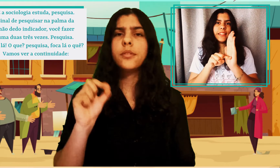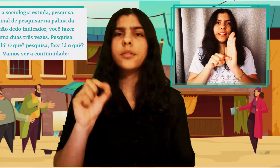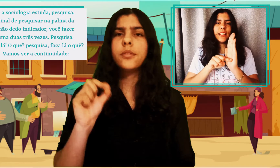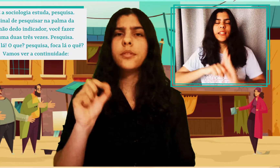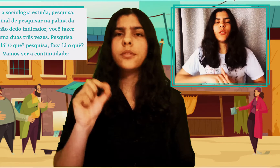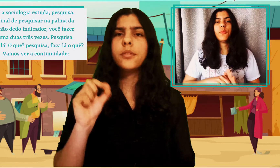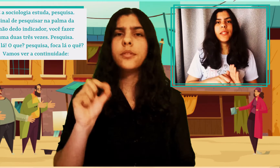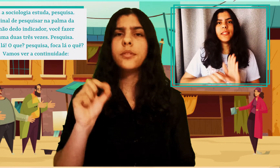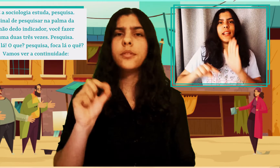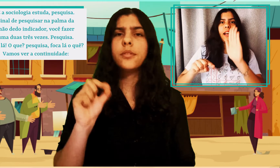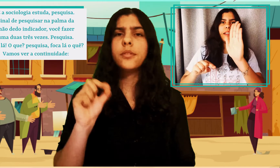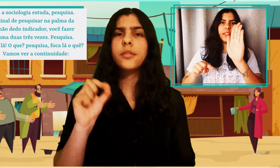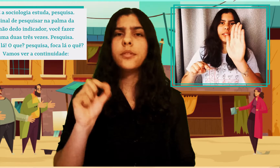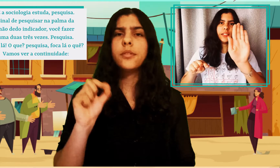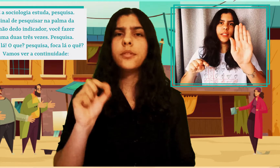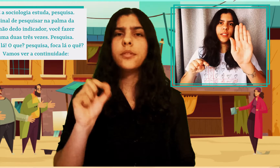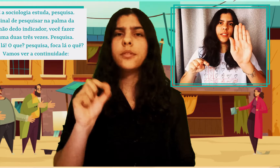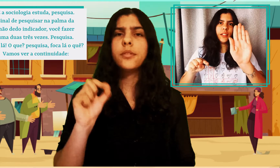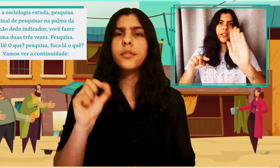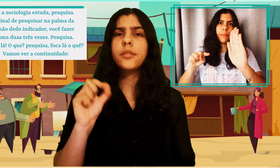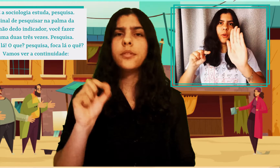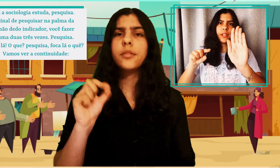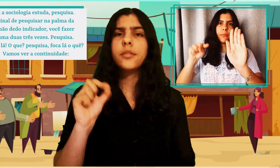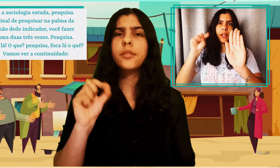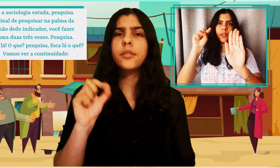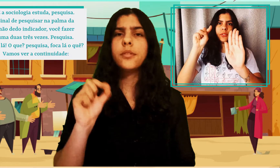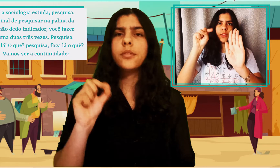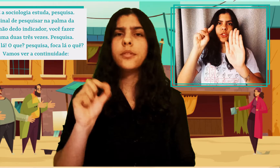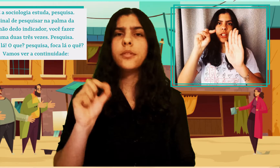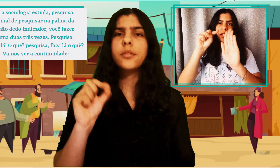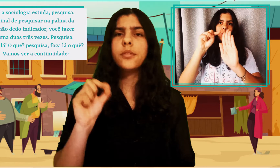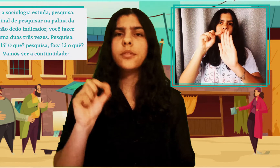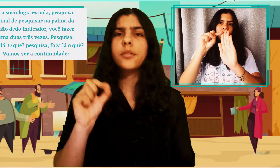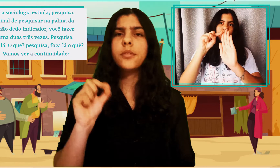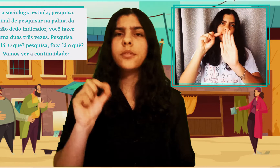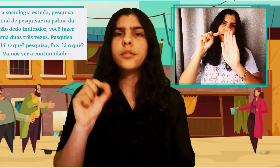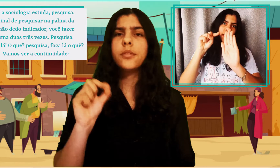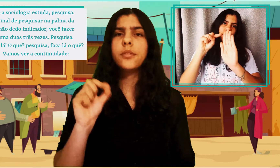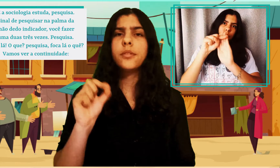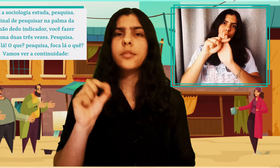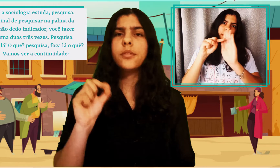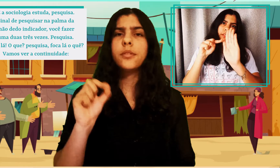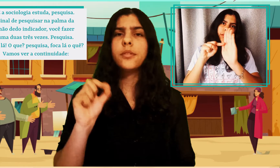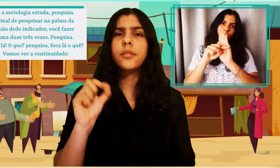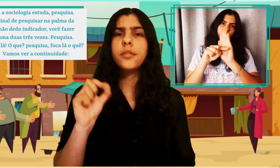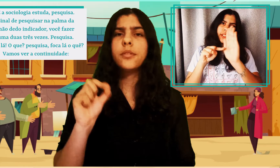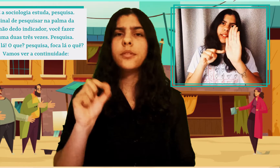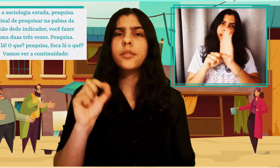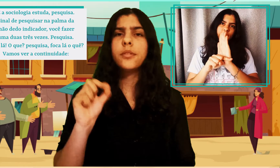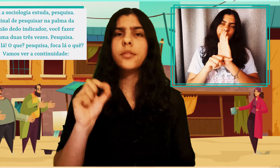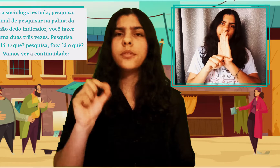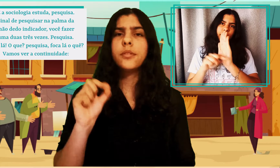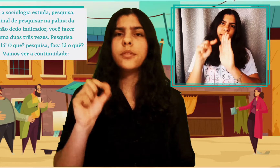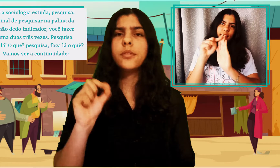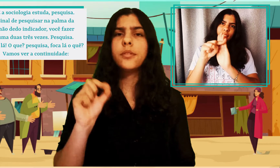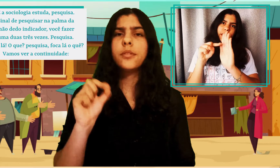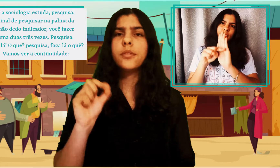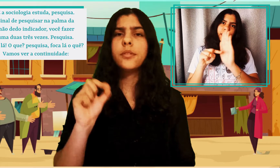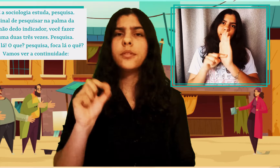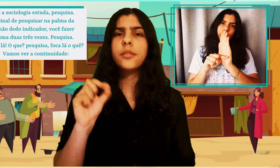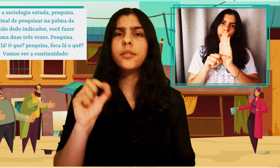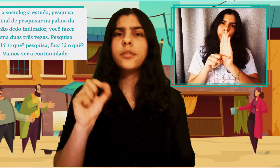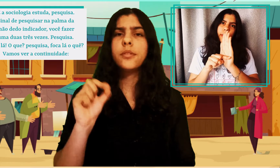pesquisa, sinal de pesquisar. Na palma da mão, dedo indicador, você vai fazer 1, 2, 3 vezes.